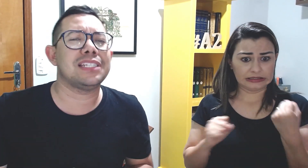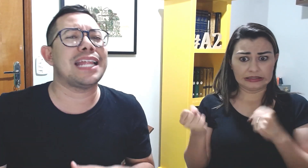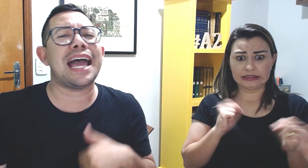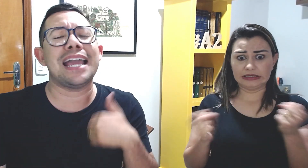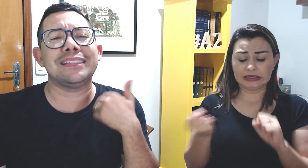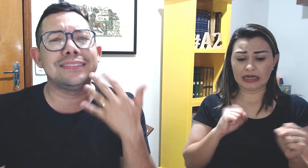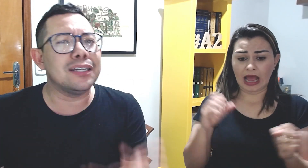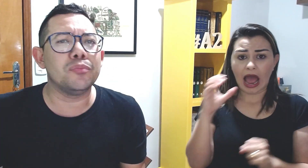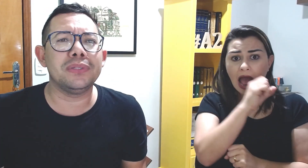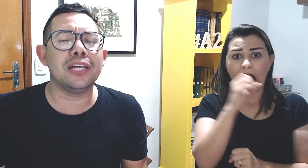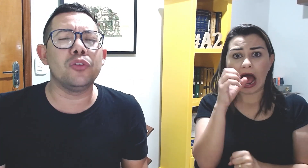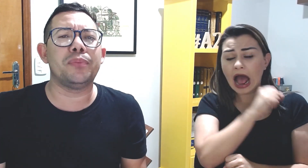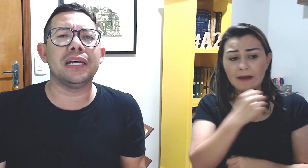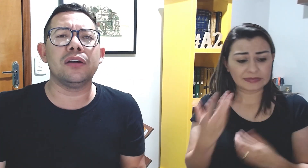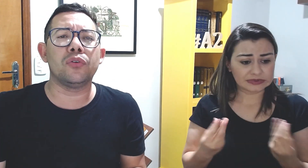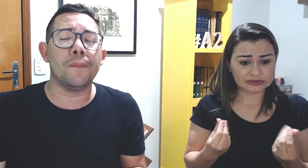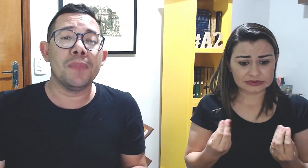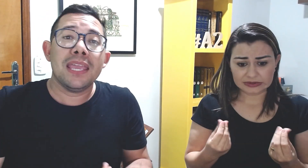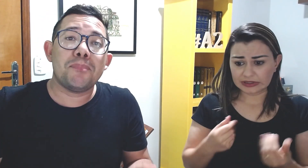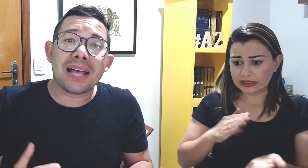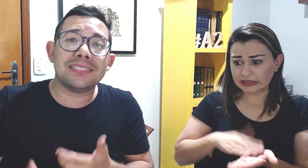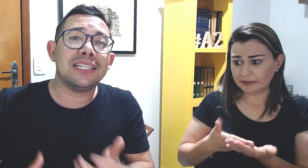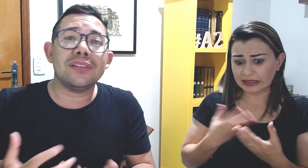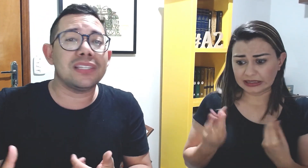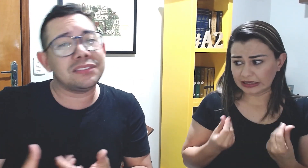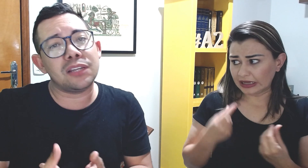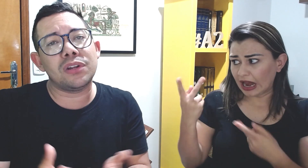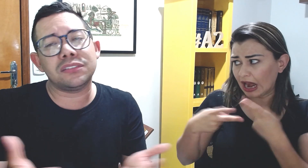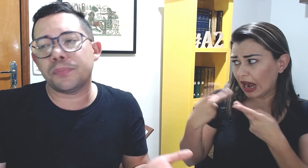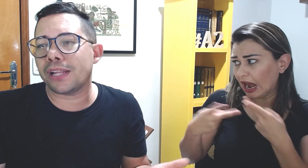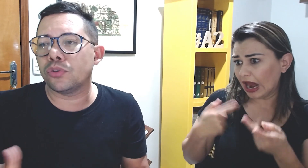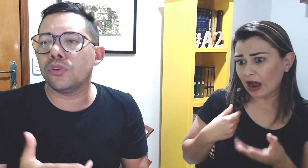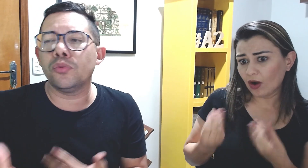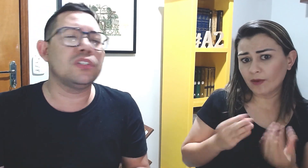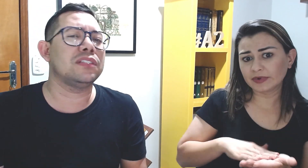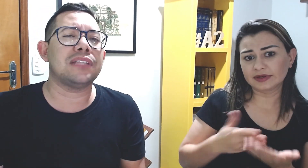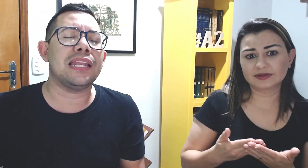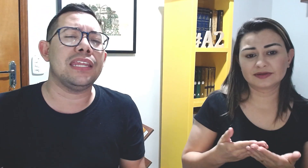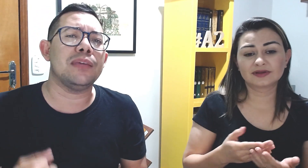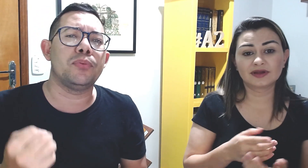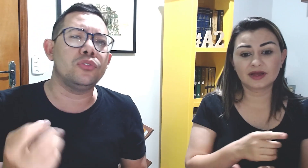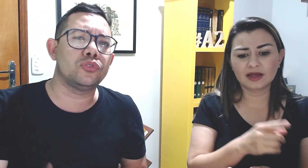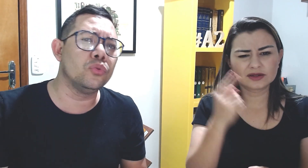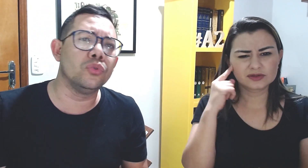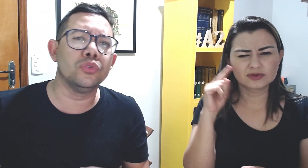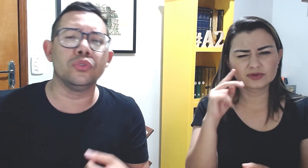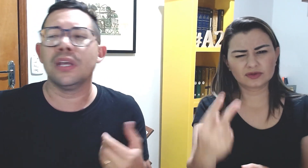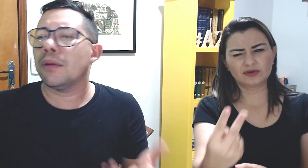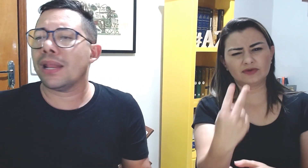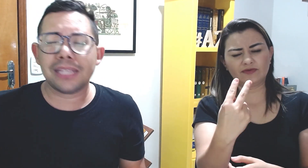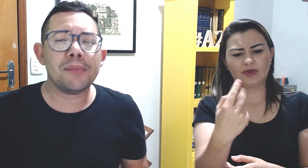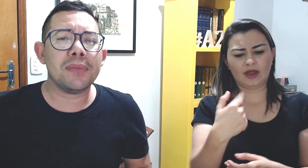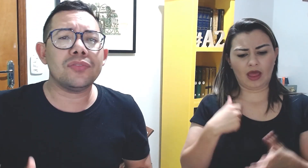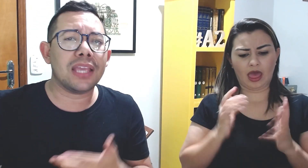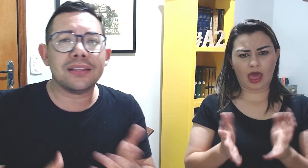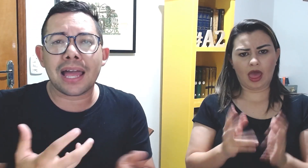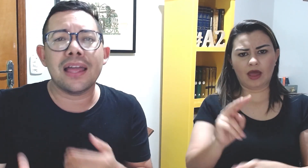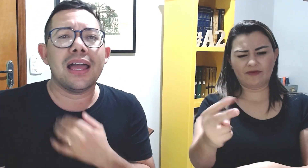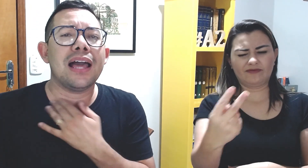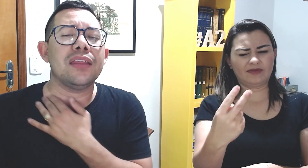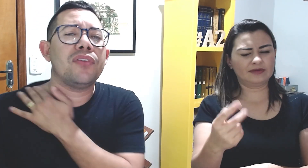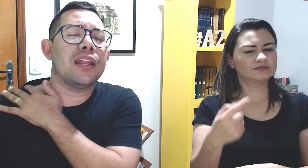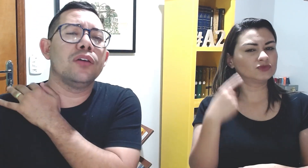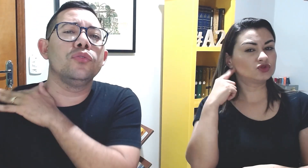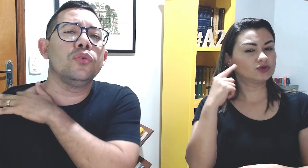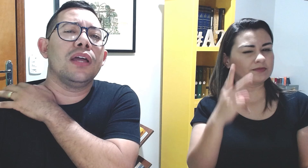esquecendo sinais, dando branco e passando essa insegurança para todo mundo que está ali, para os surdos, para até mesmo quem